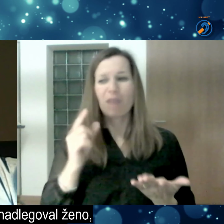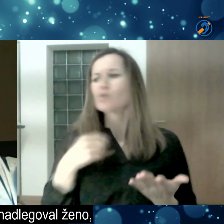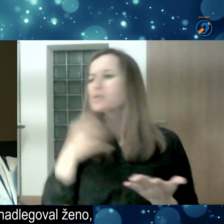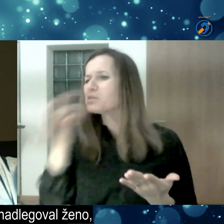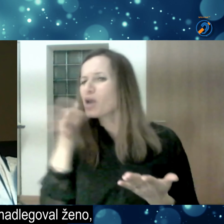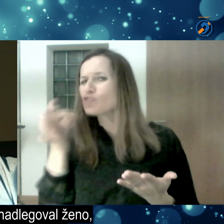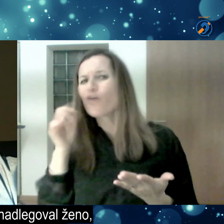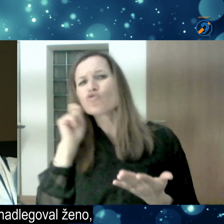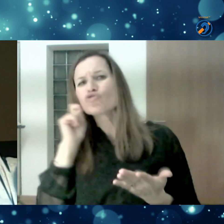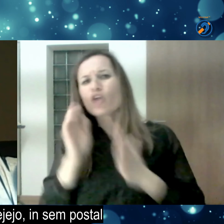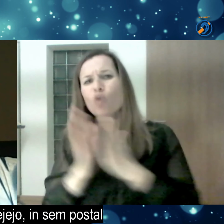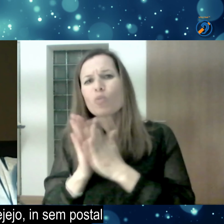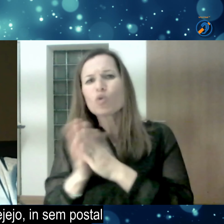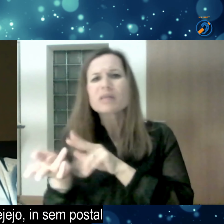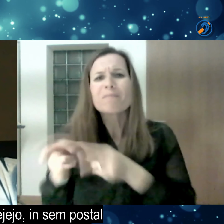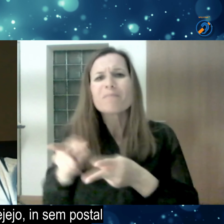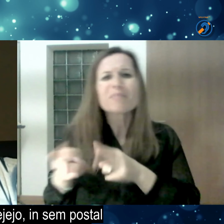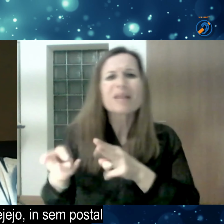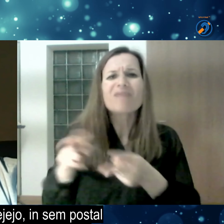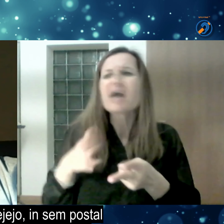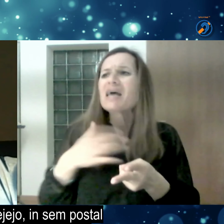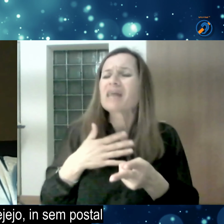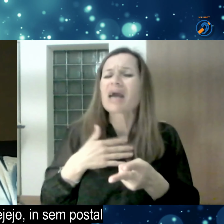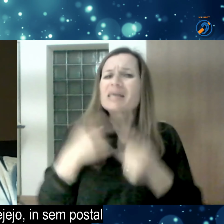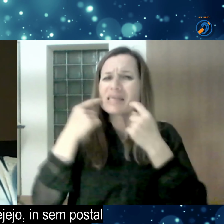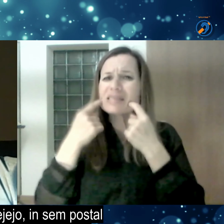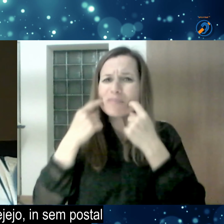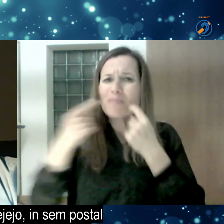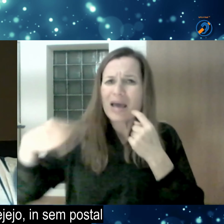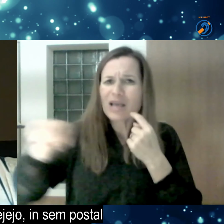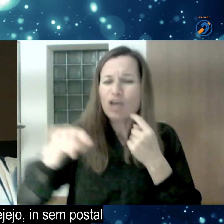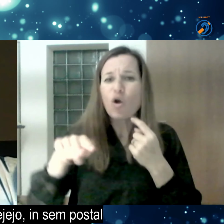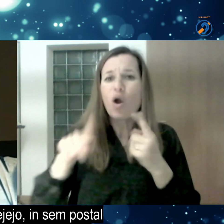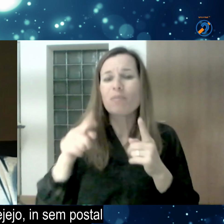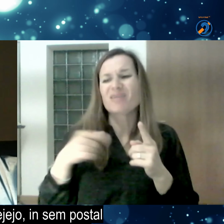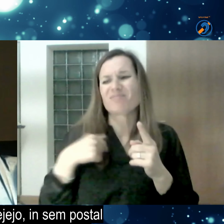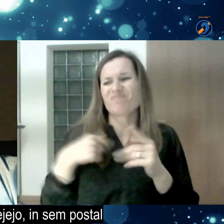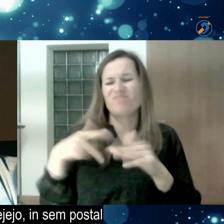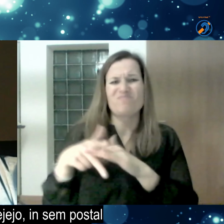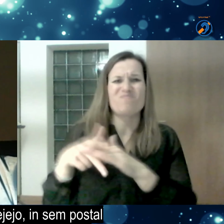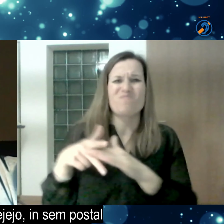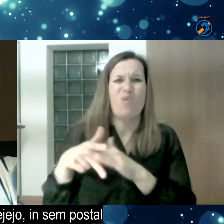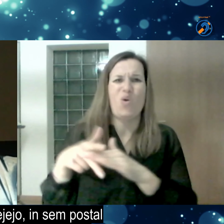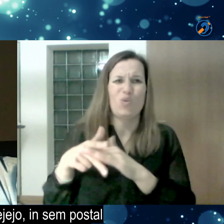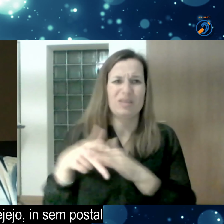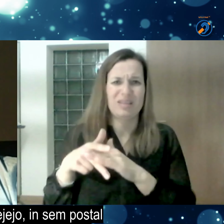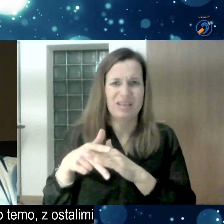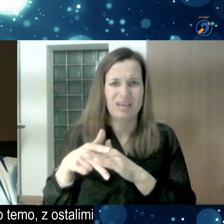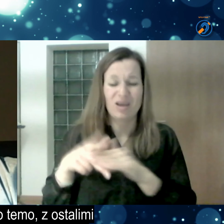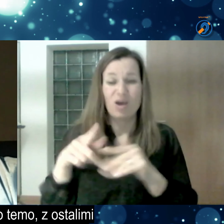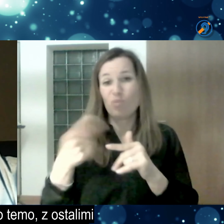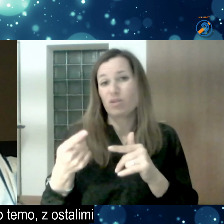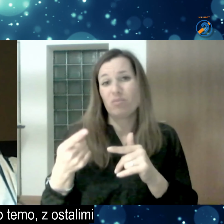da me prevajala, zakaj se smejajo, in sem postal moteč. S tem sem postal moteč, sem